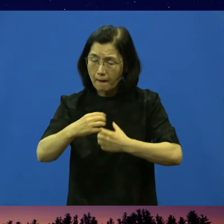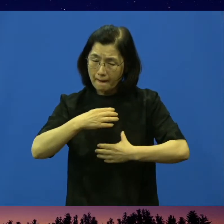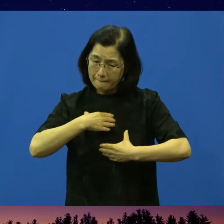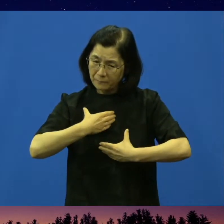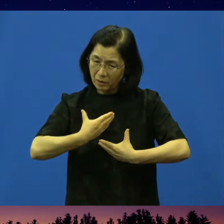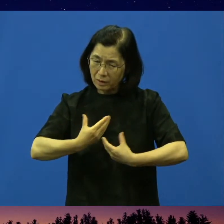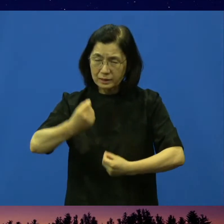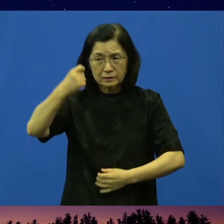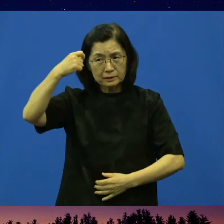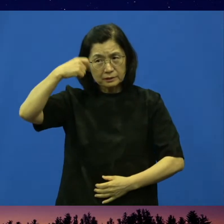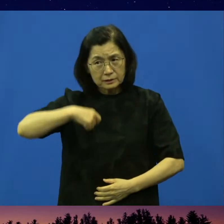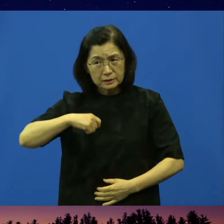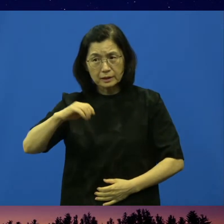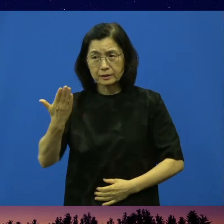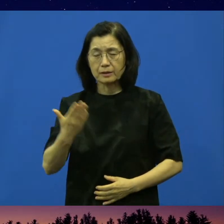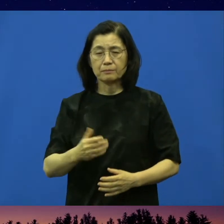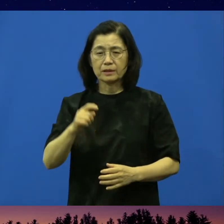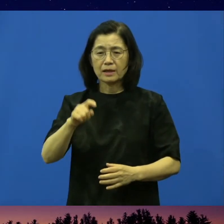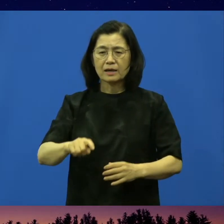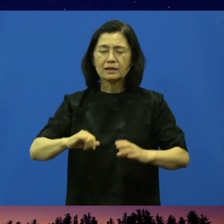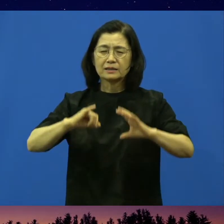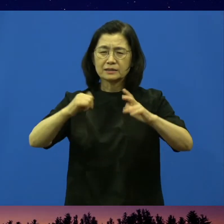어차피 모든 건 불투명해요.